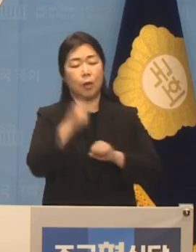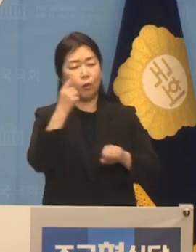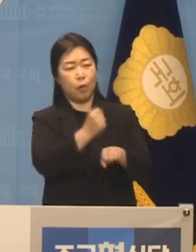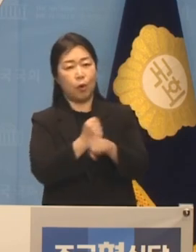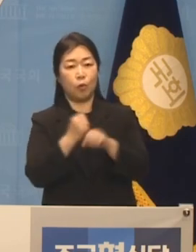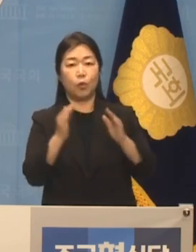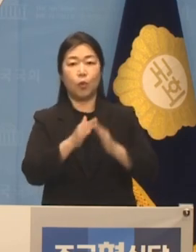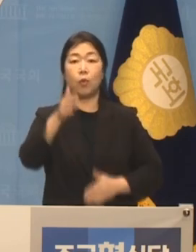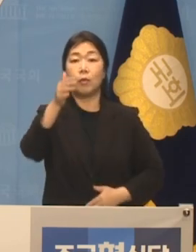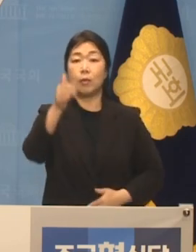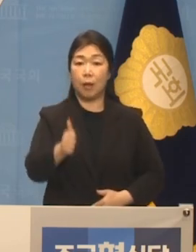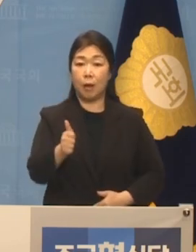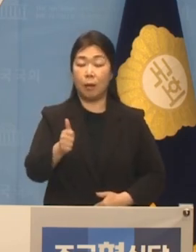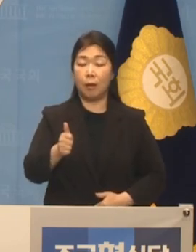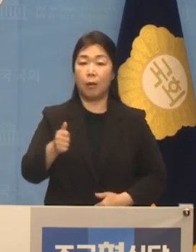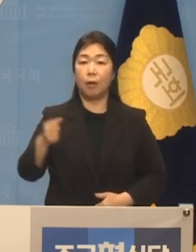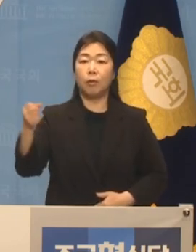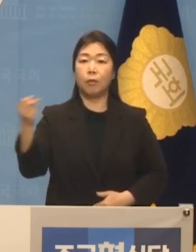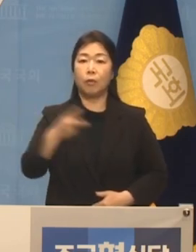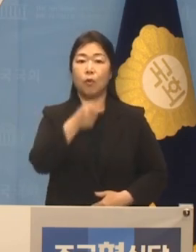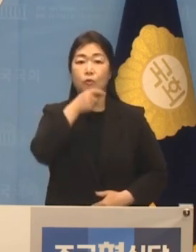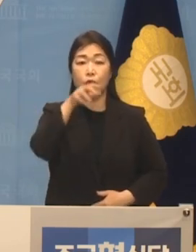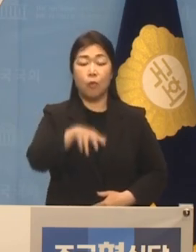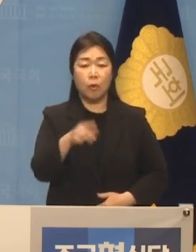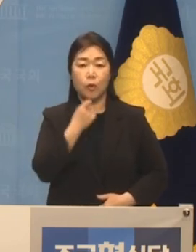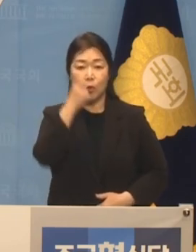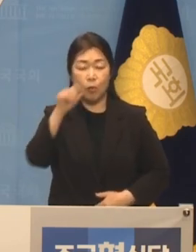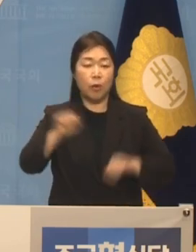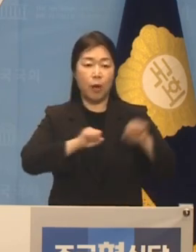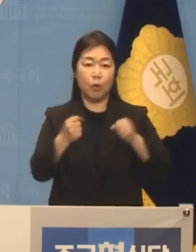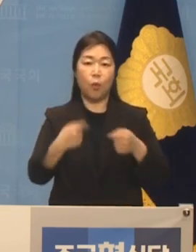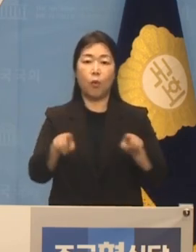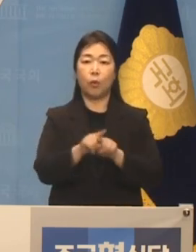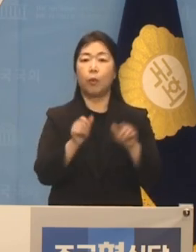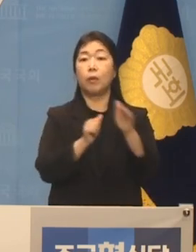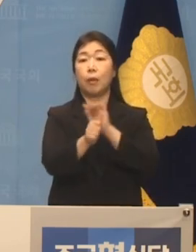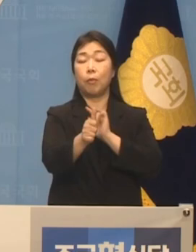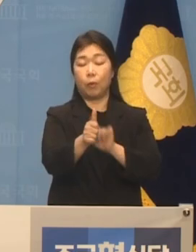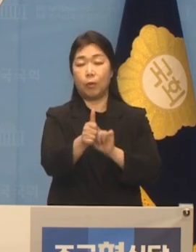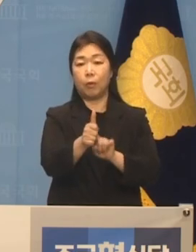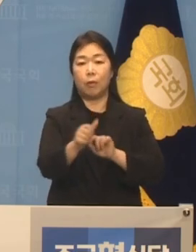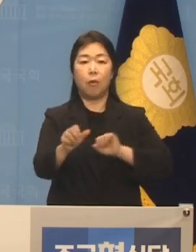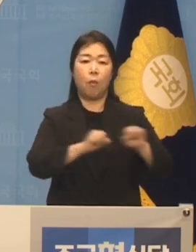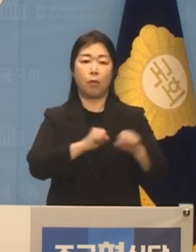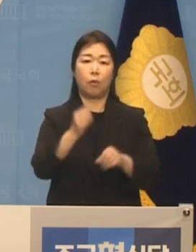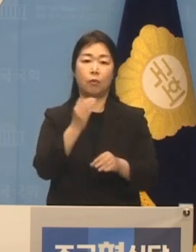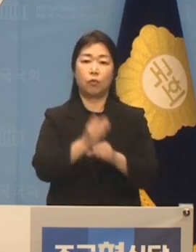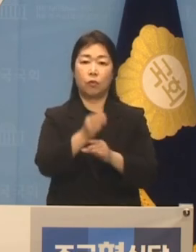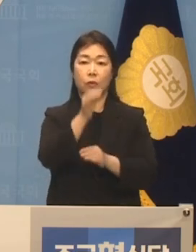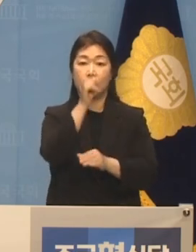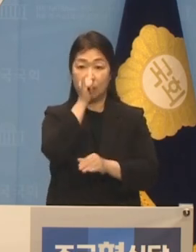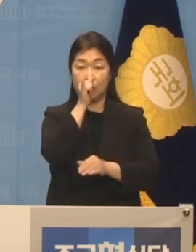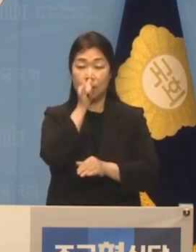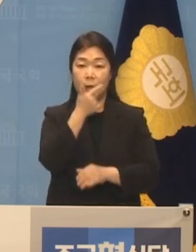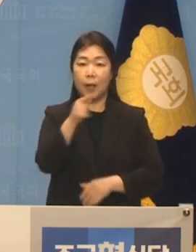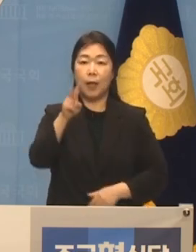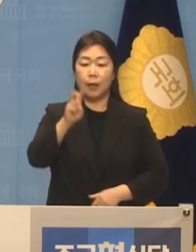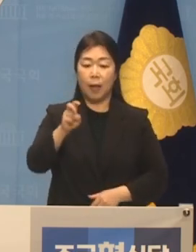토지자유연구소 소장님이면서 수원 촛불행동 공동대표로 활동을 하고 계시는